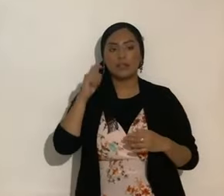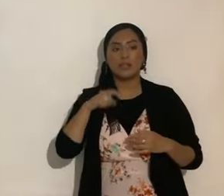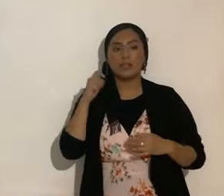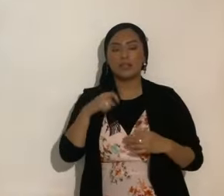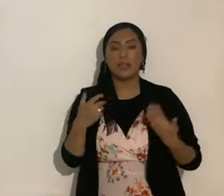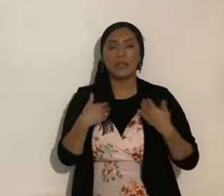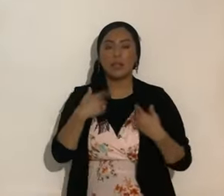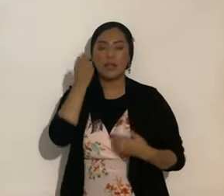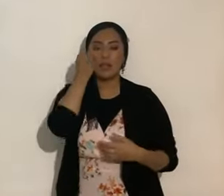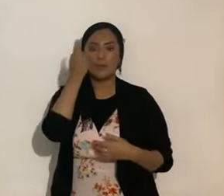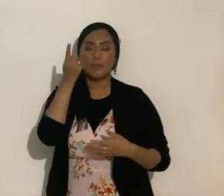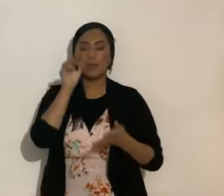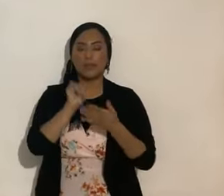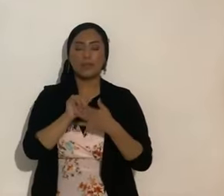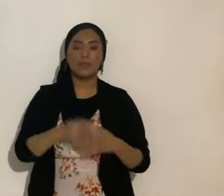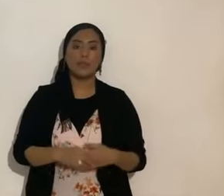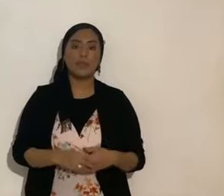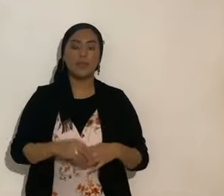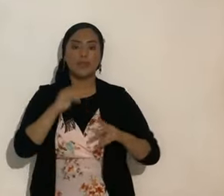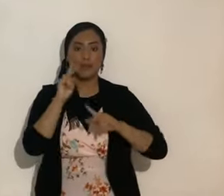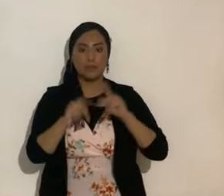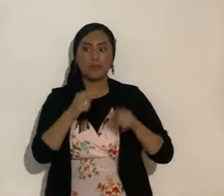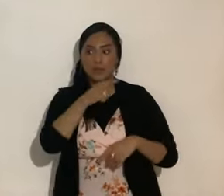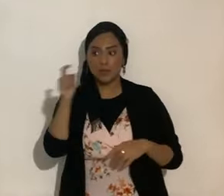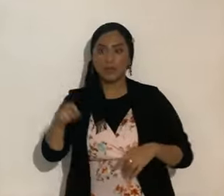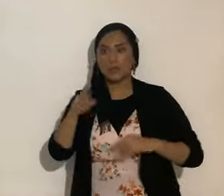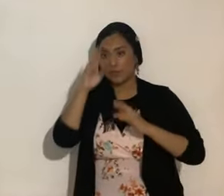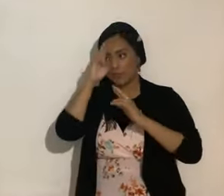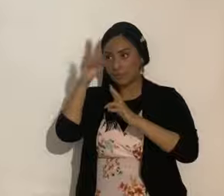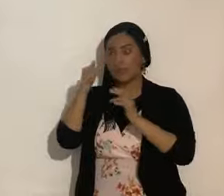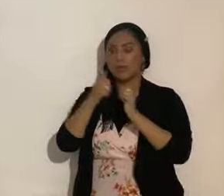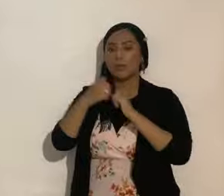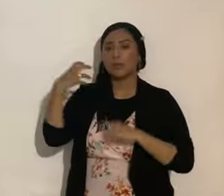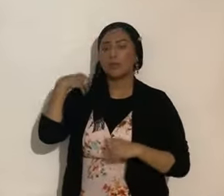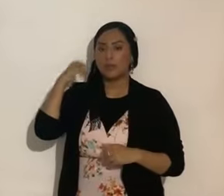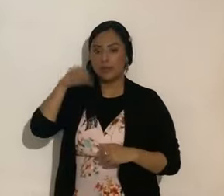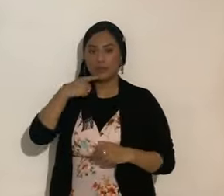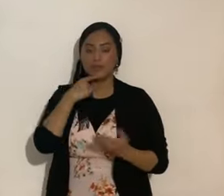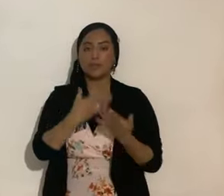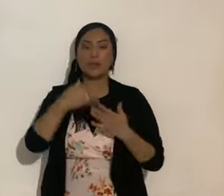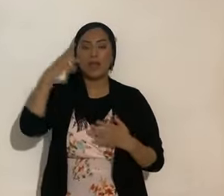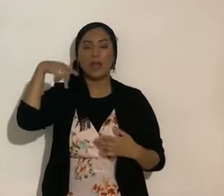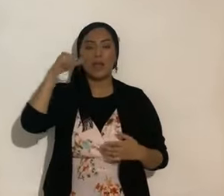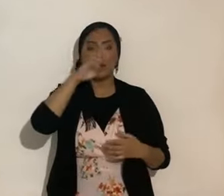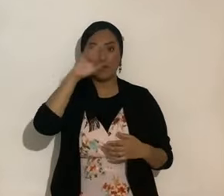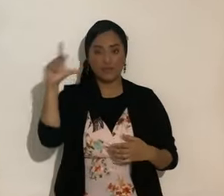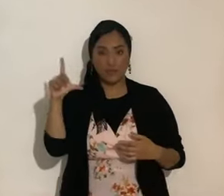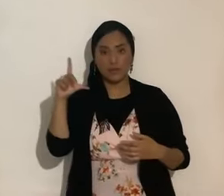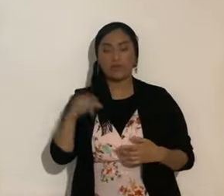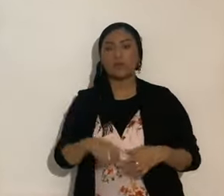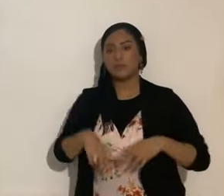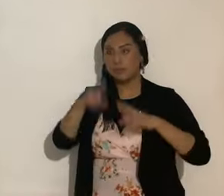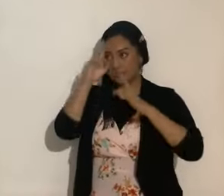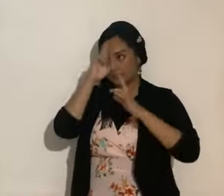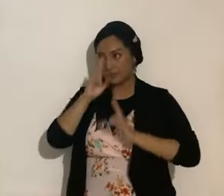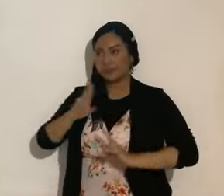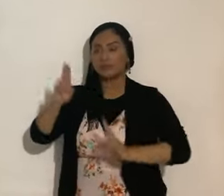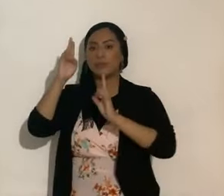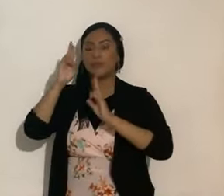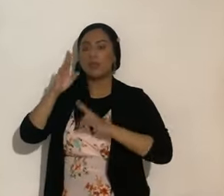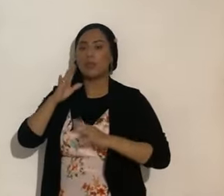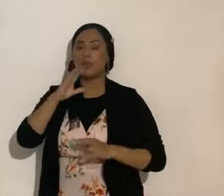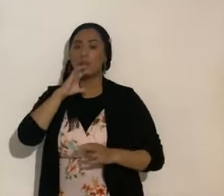en cuenta eso. El pueblo tiene que ser respetuoso con las autoridades, eso lo dice Rav Shaul Pablo. Honra el rostro